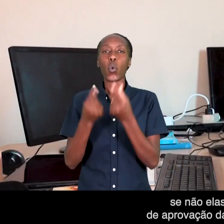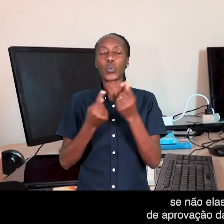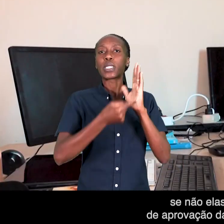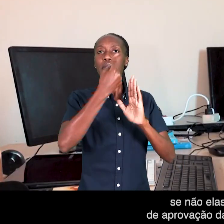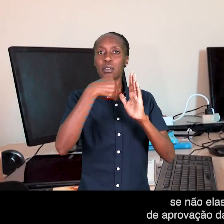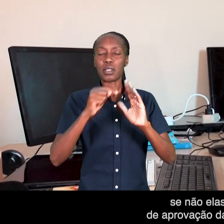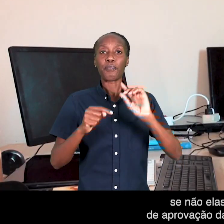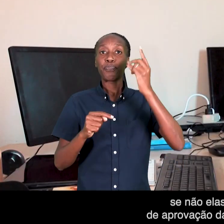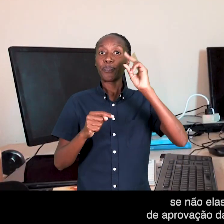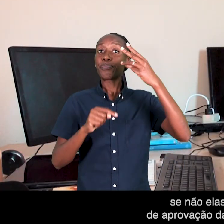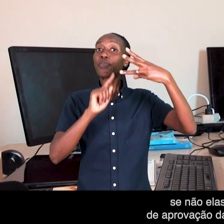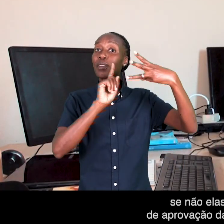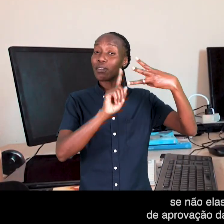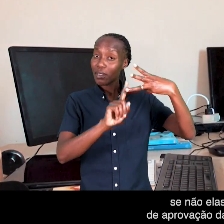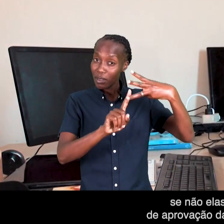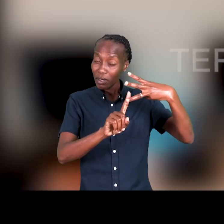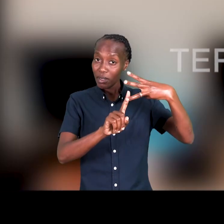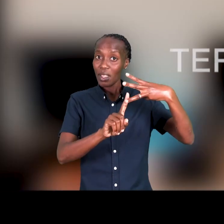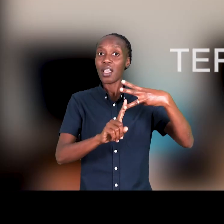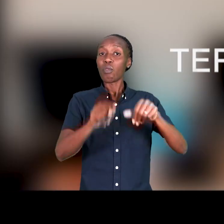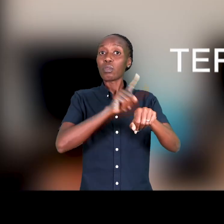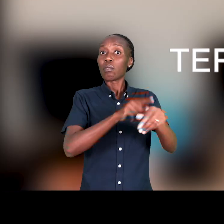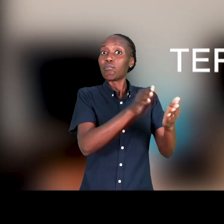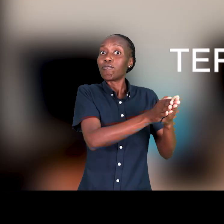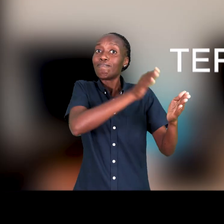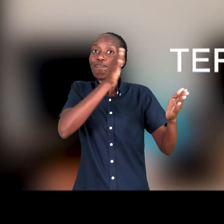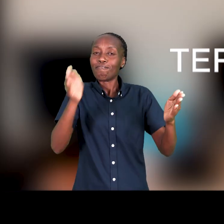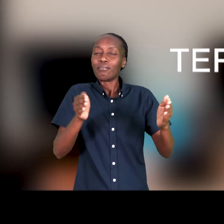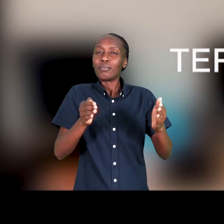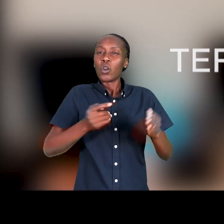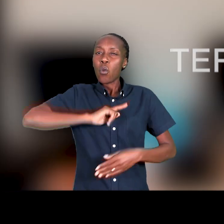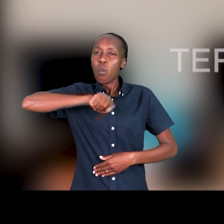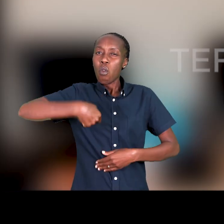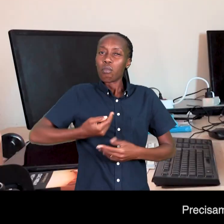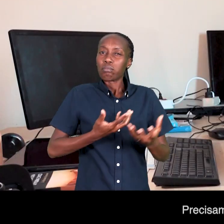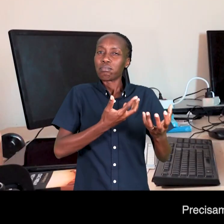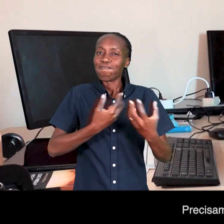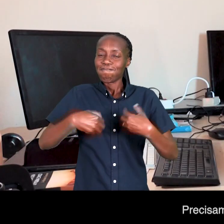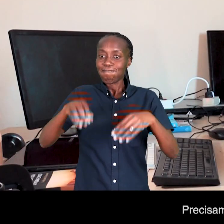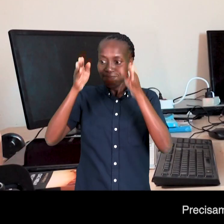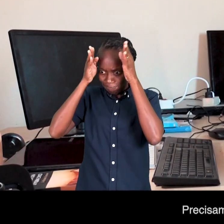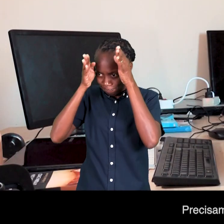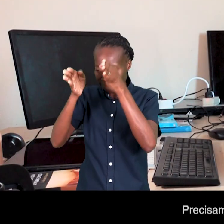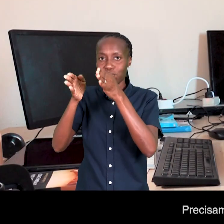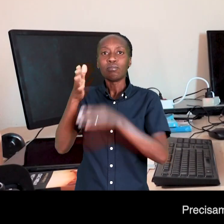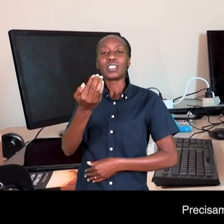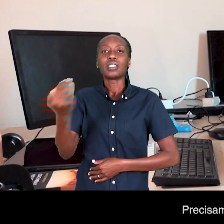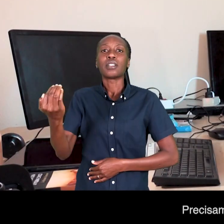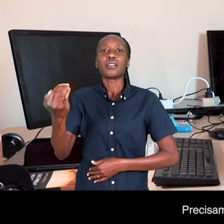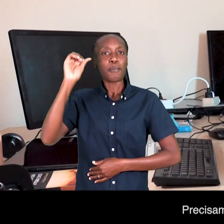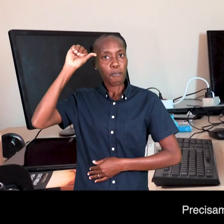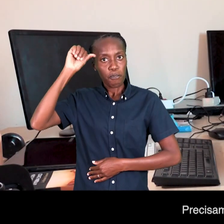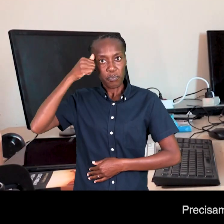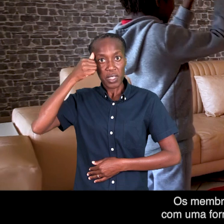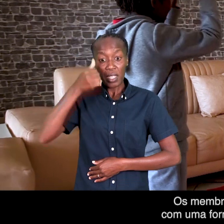pessoas sempre que fizerem uma coisa correta. A terceira dica que eu vou dar é tempo. Precisamos dedicar tempo a uma